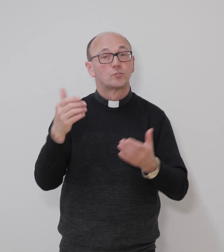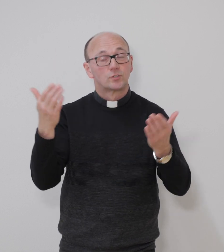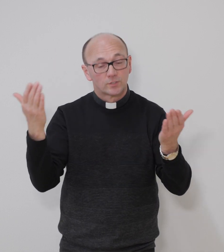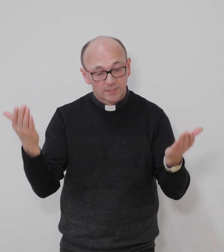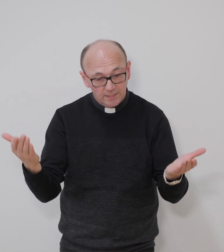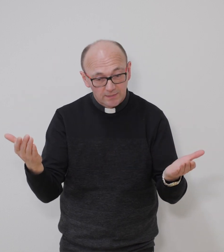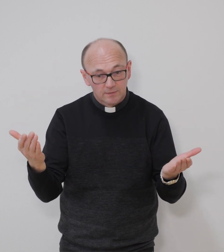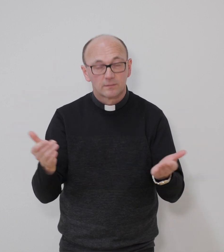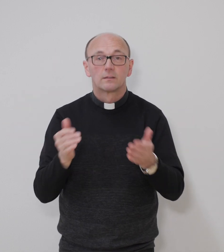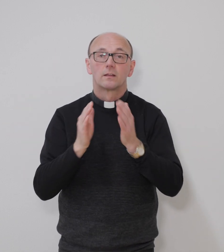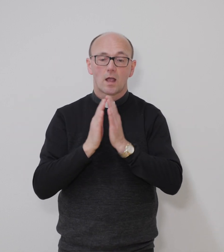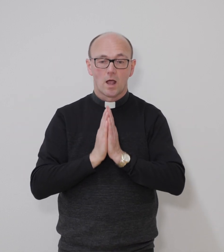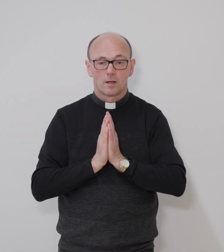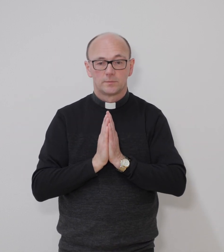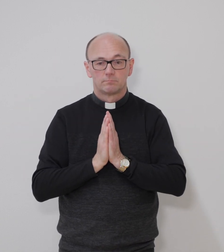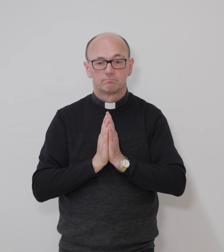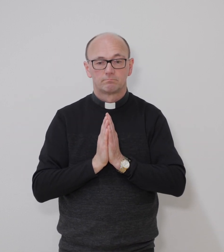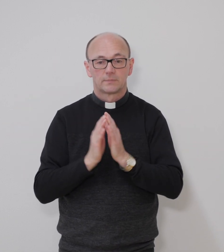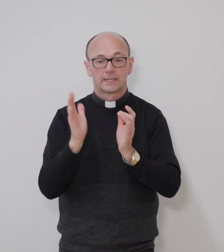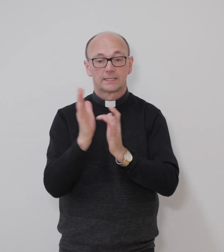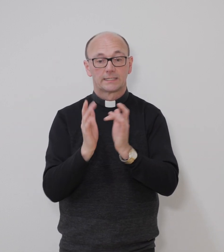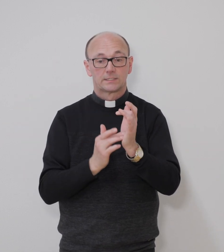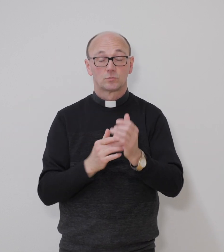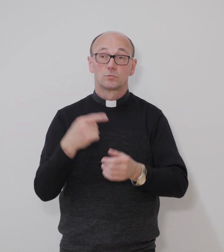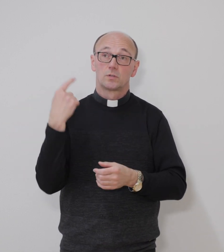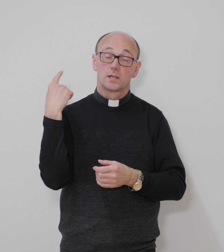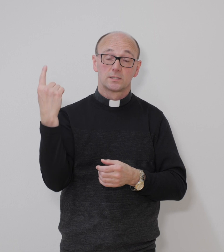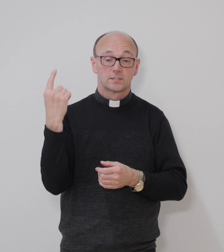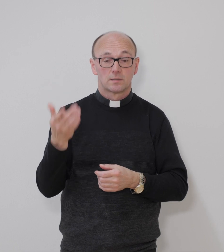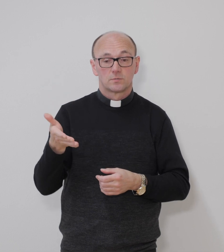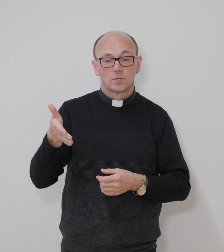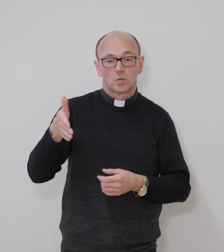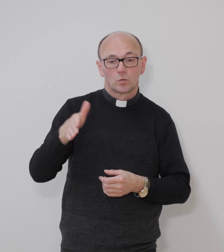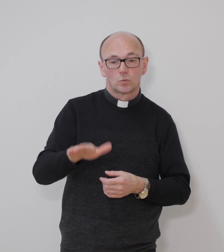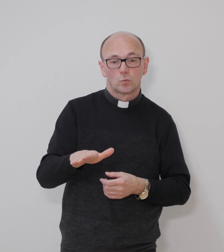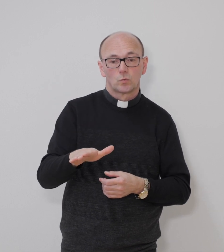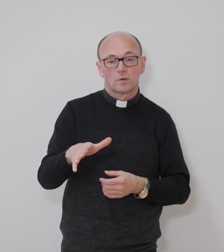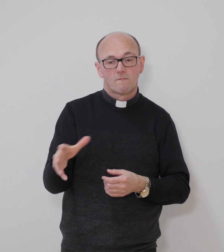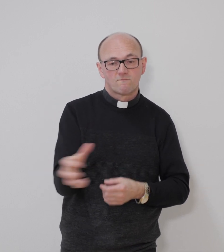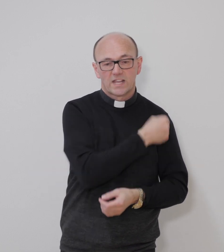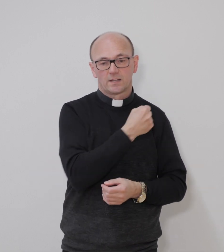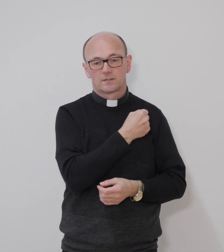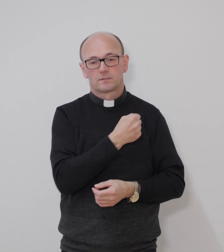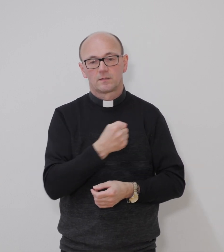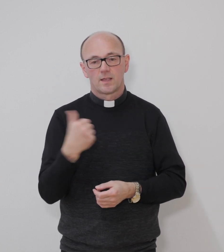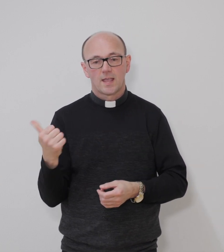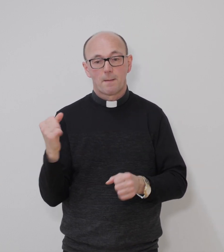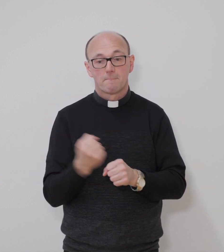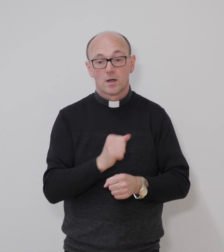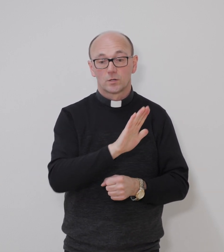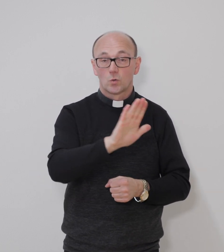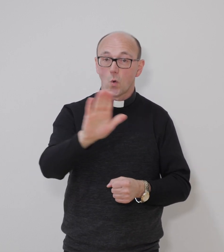Herr, der uns durch sein Sterben dem ewigen Tod entrissen hat, stärke euren Glauben und führe euch